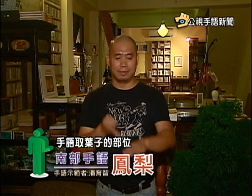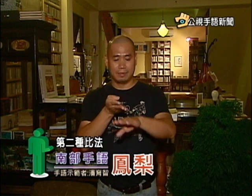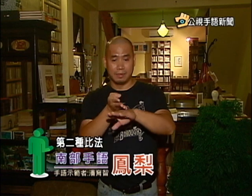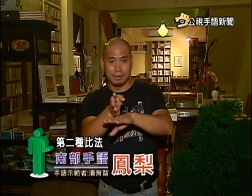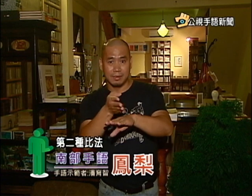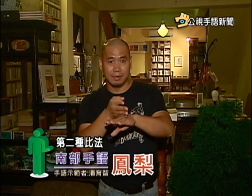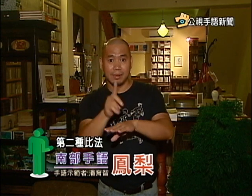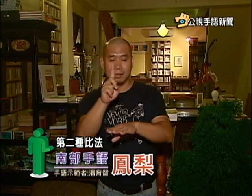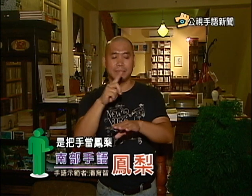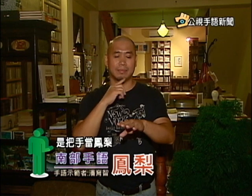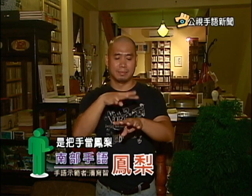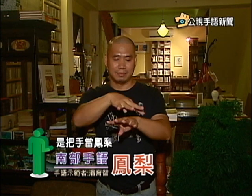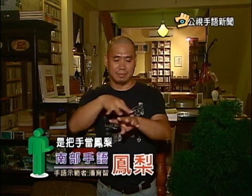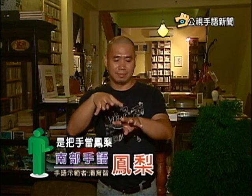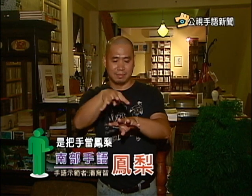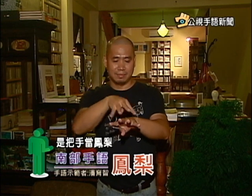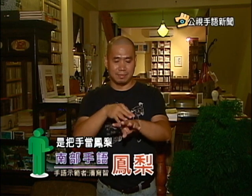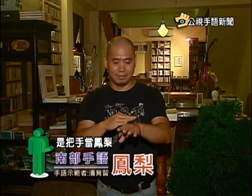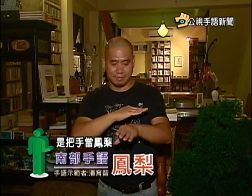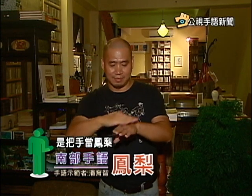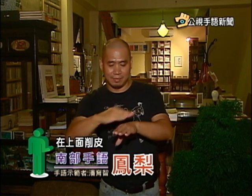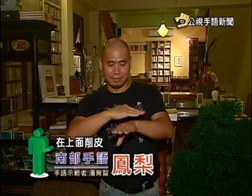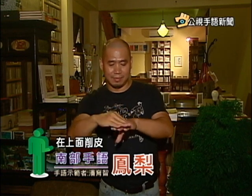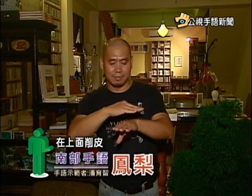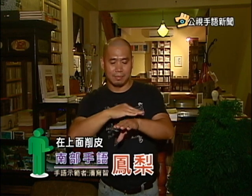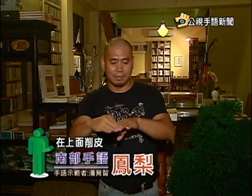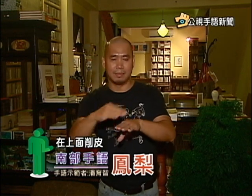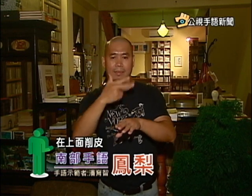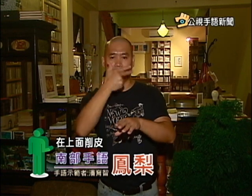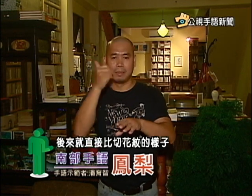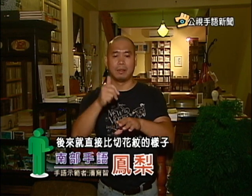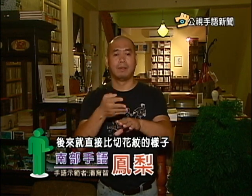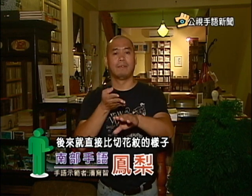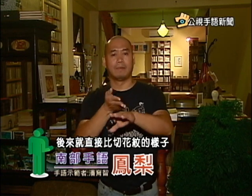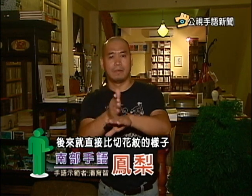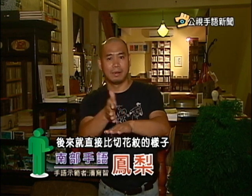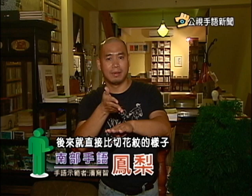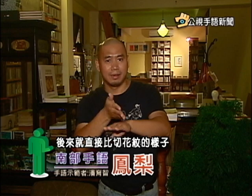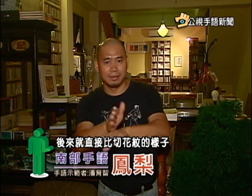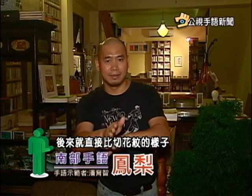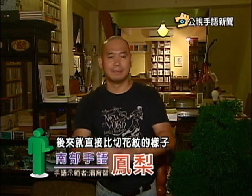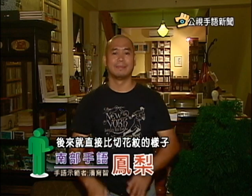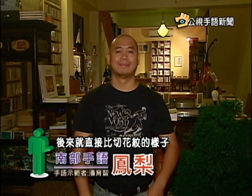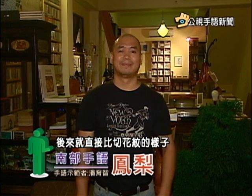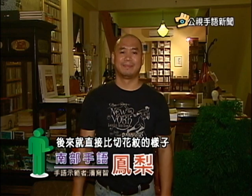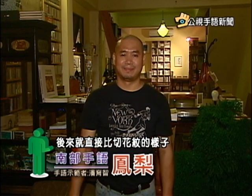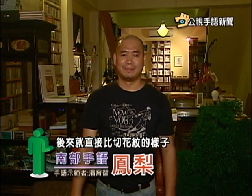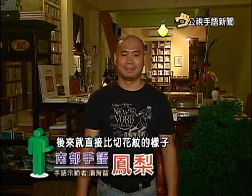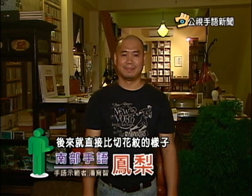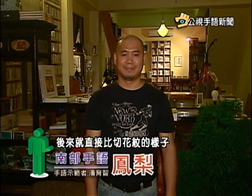种笔法是把手当成凤梨，在上面削皮，后来就直接笔切花纹的样子。